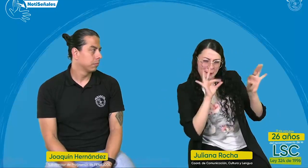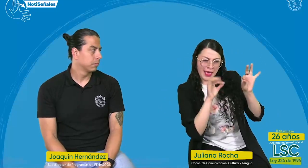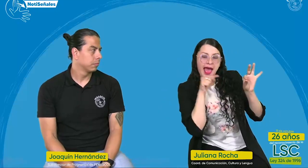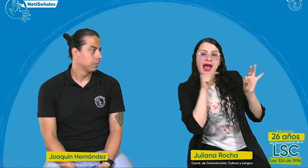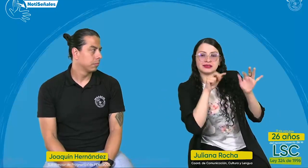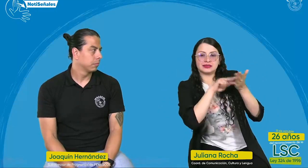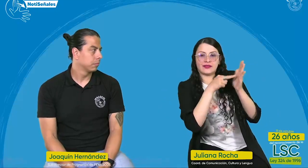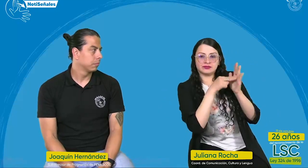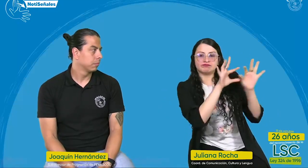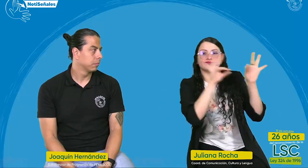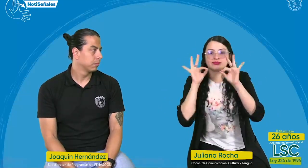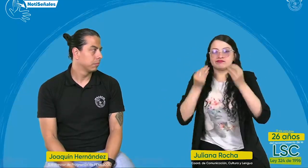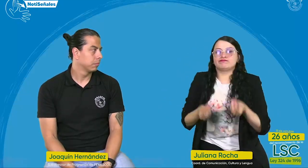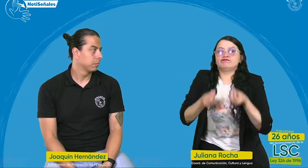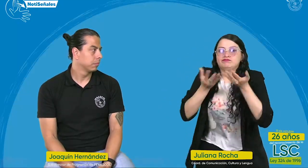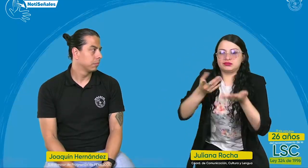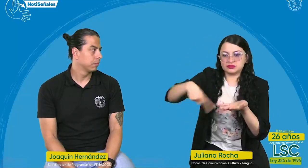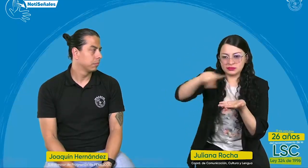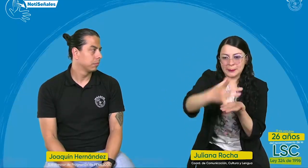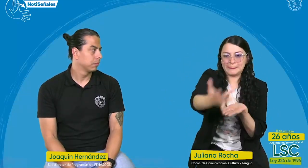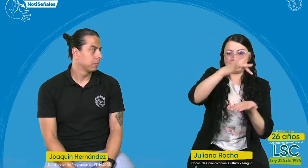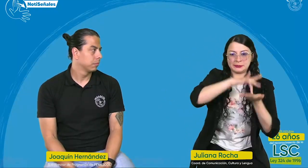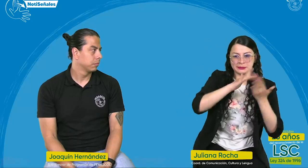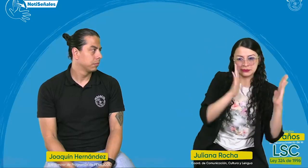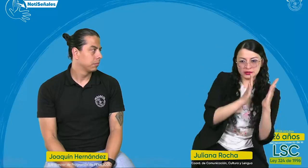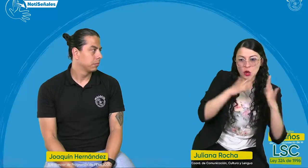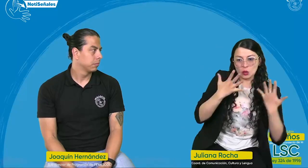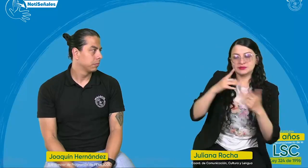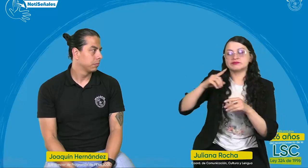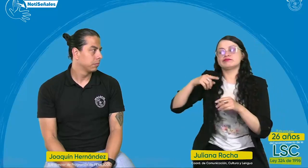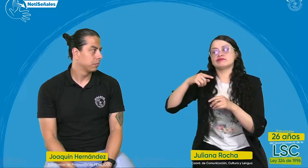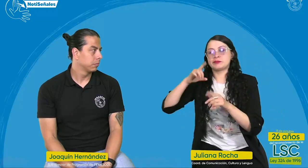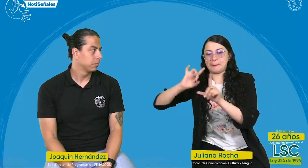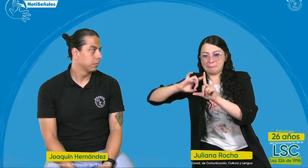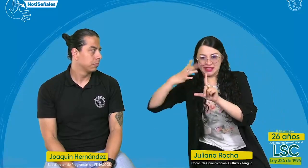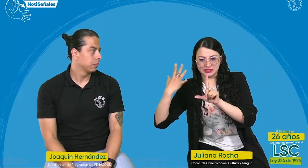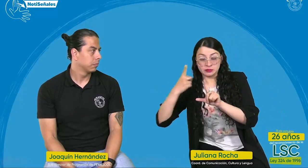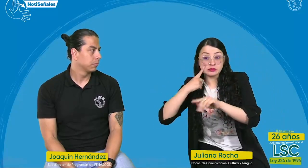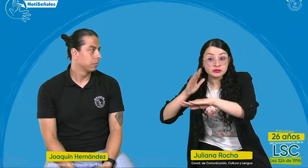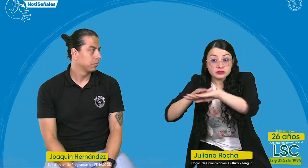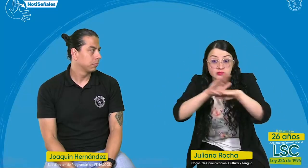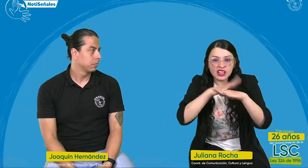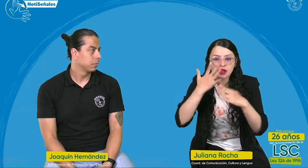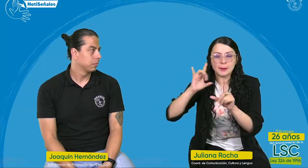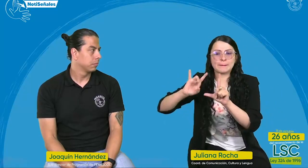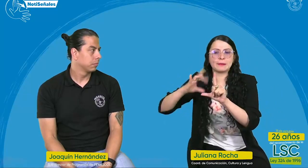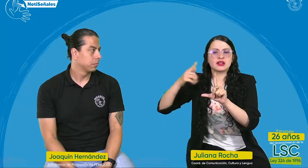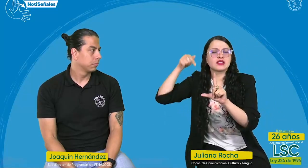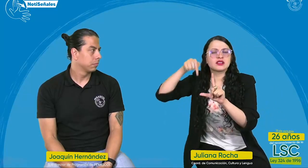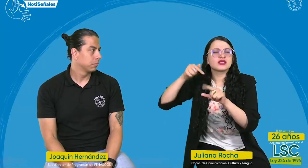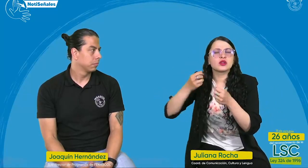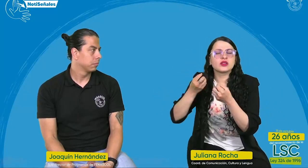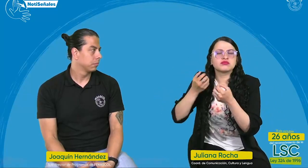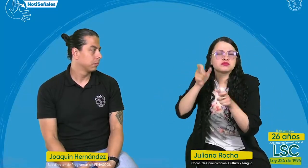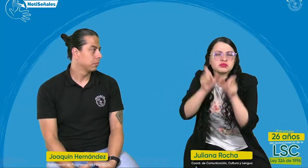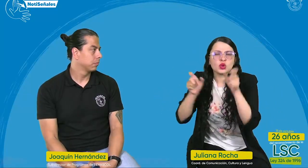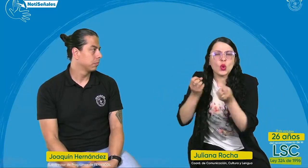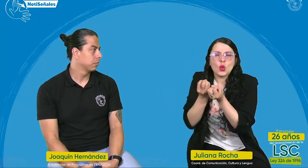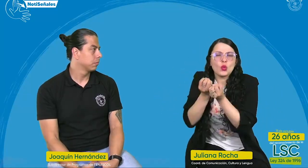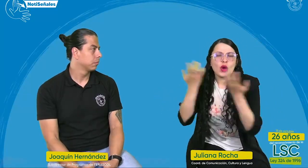participar vamos a hacer una selección y les estaremos pues dando la información tanto las personas que van a participar de manera presencial y